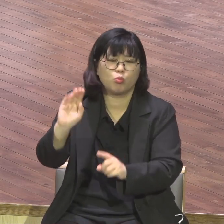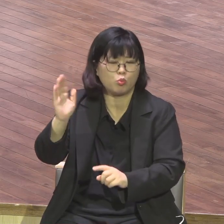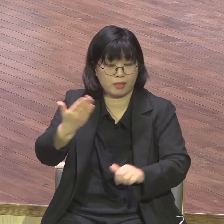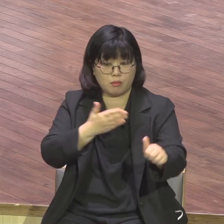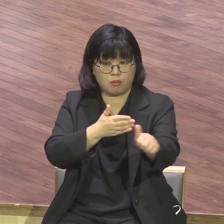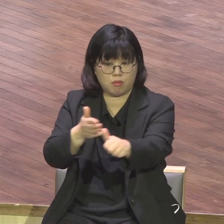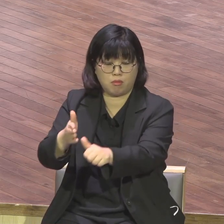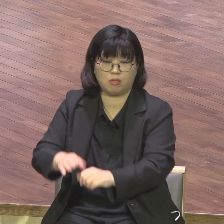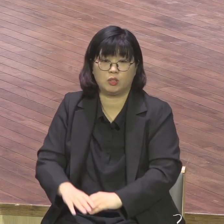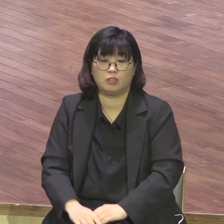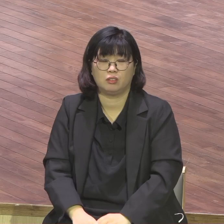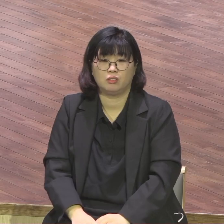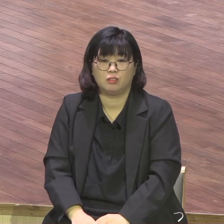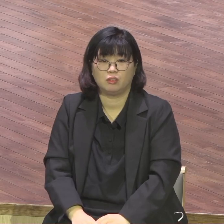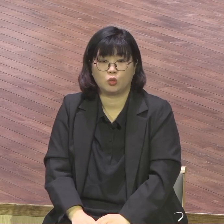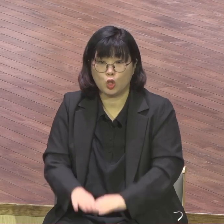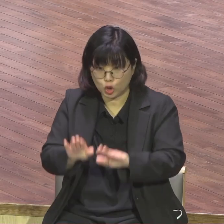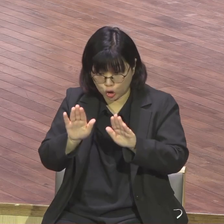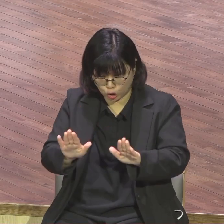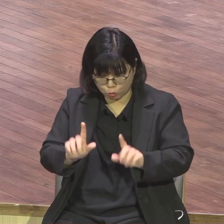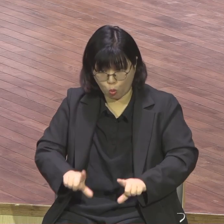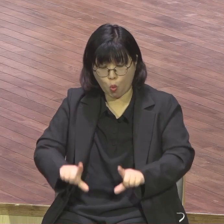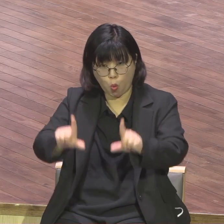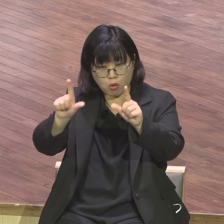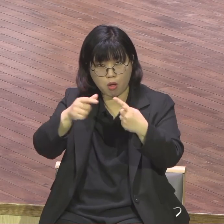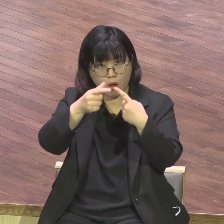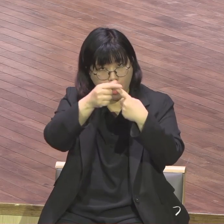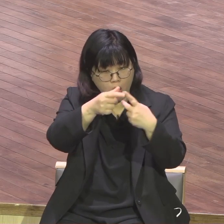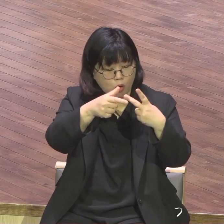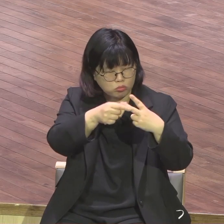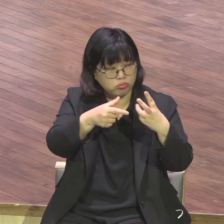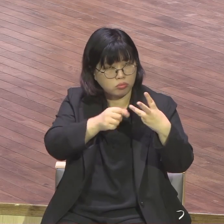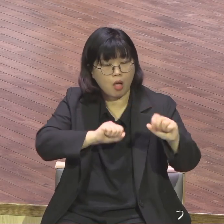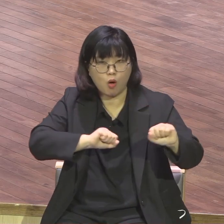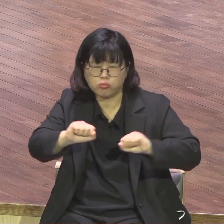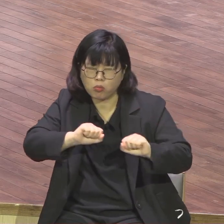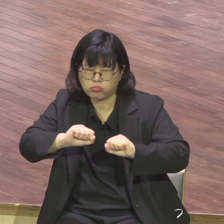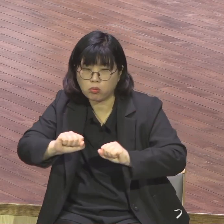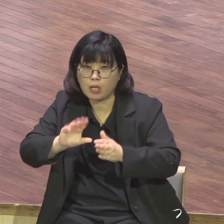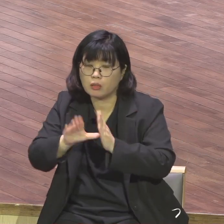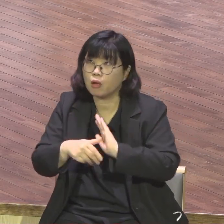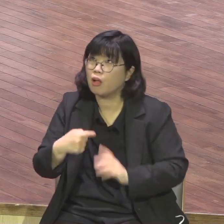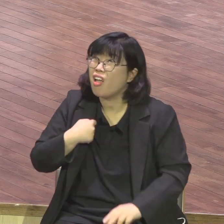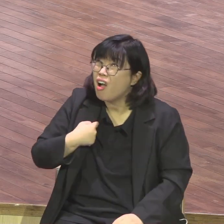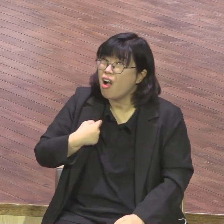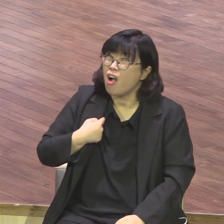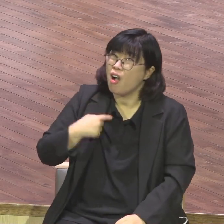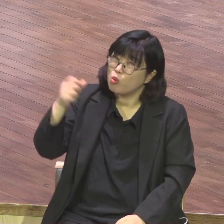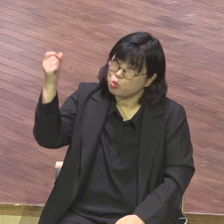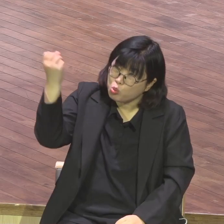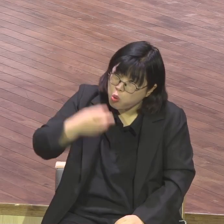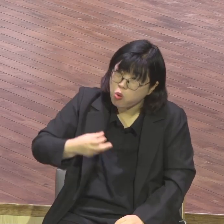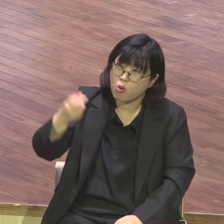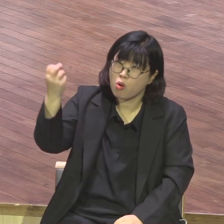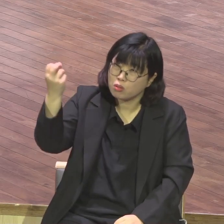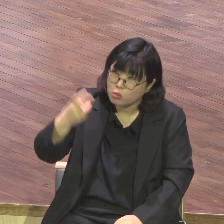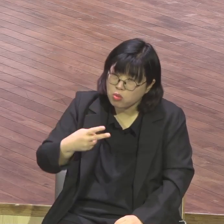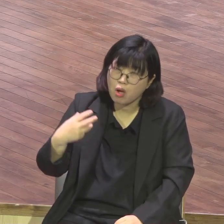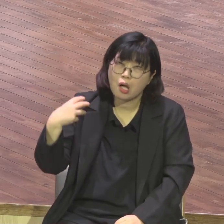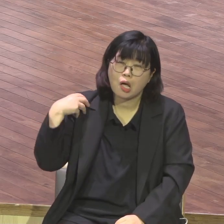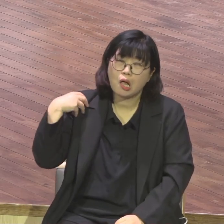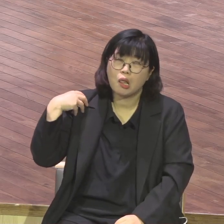교회를 통해서 운동을 일으킬 때는 여러분 영적 유익을 주기 위한 것이지 이게 이제 불신앙하는 사람들은요